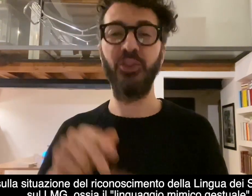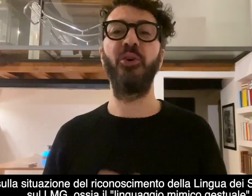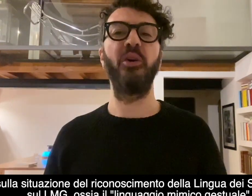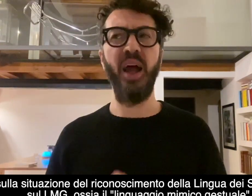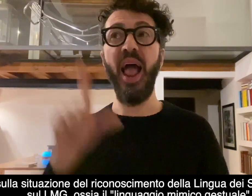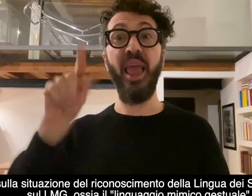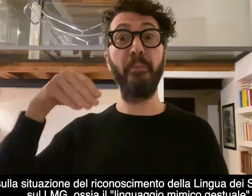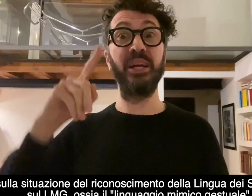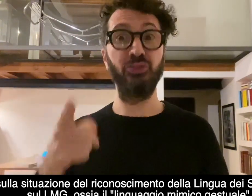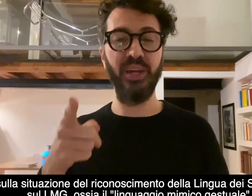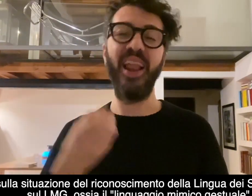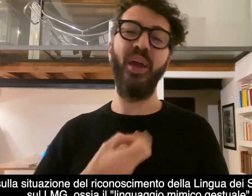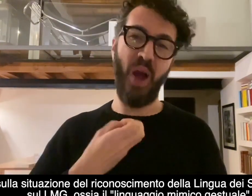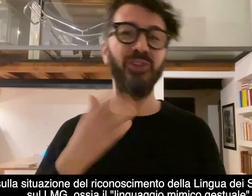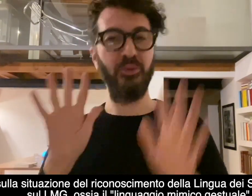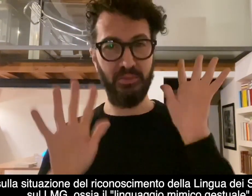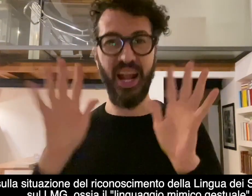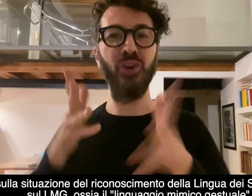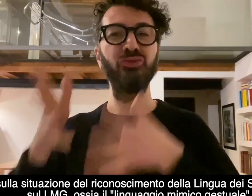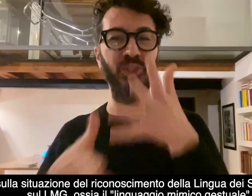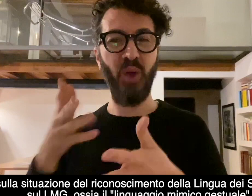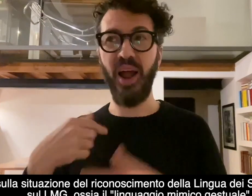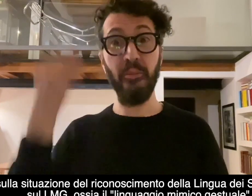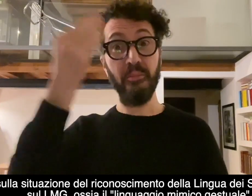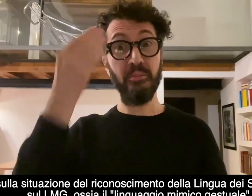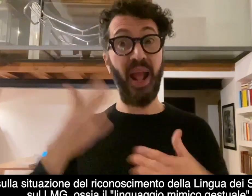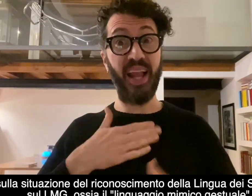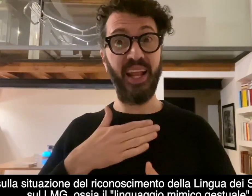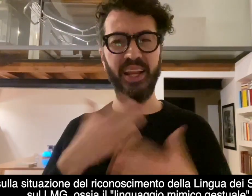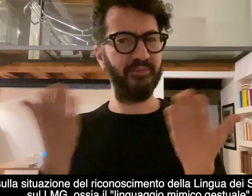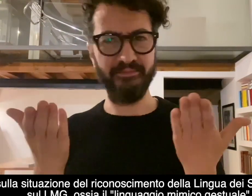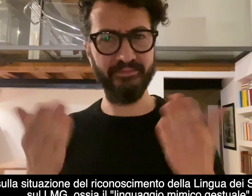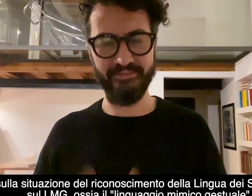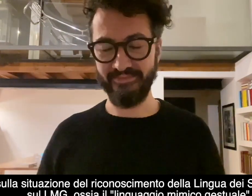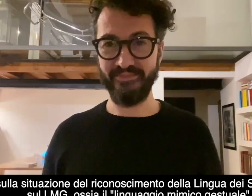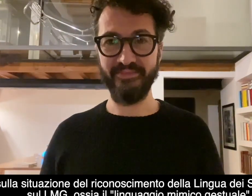riconoscimento della lingua dei segni sulla lmg ossia il linguaggio mimico gestuale